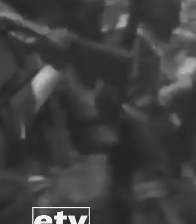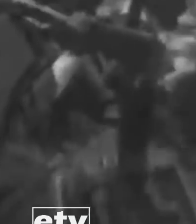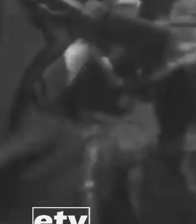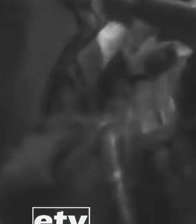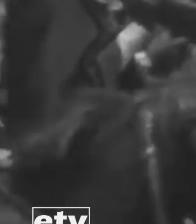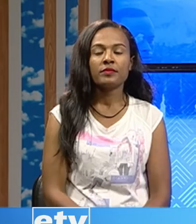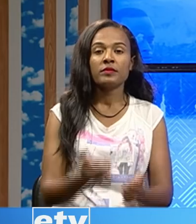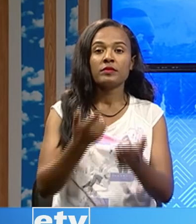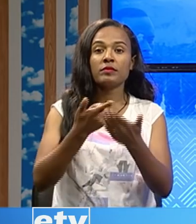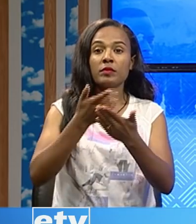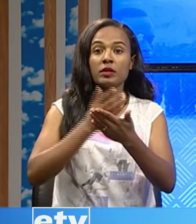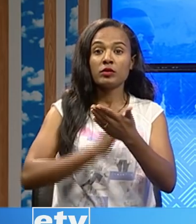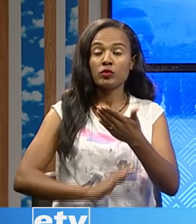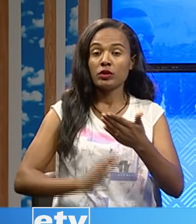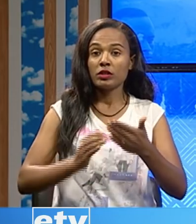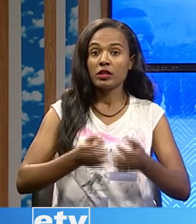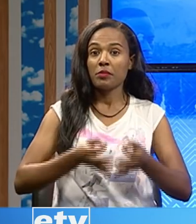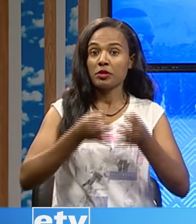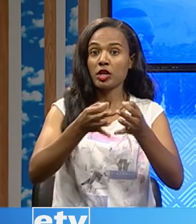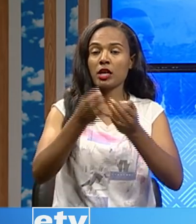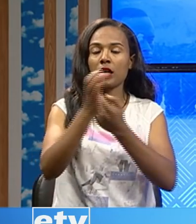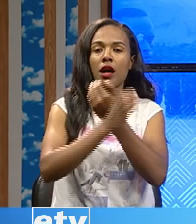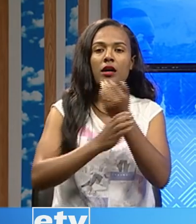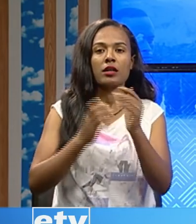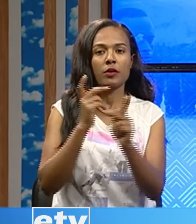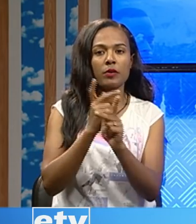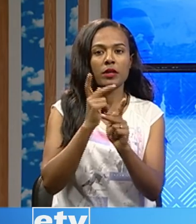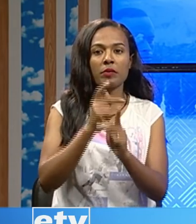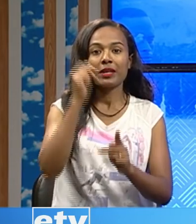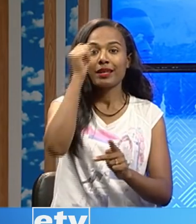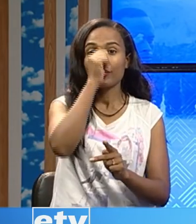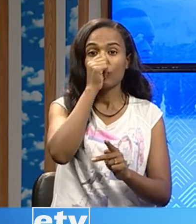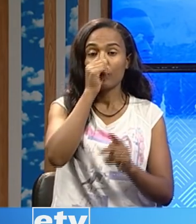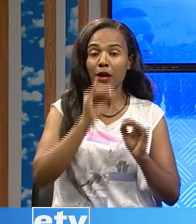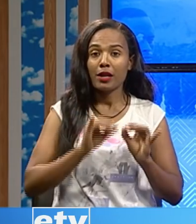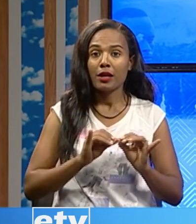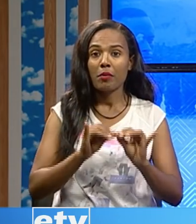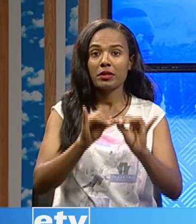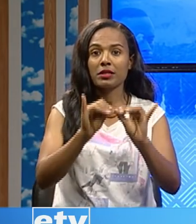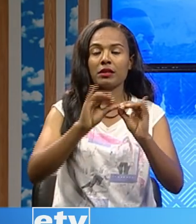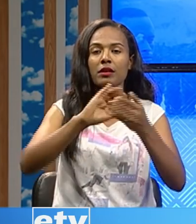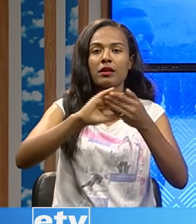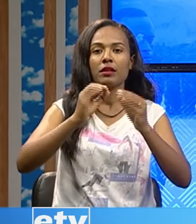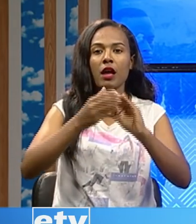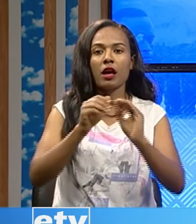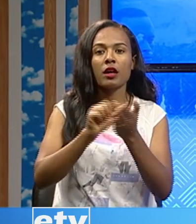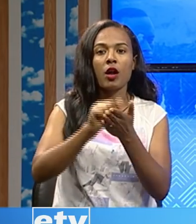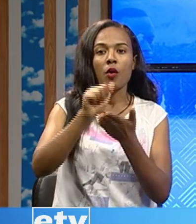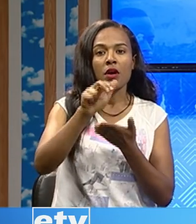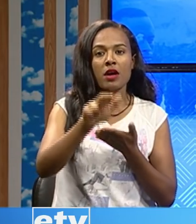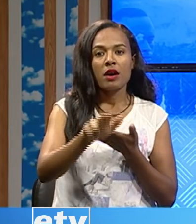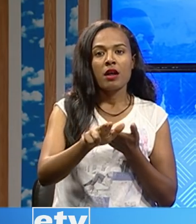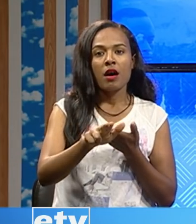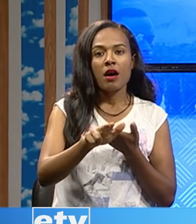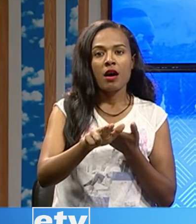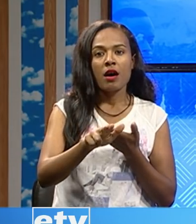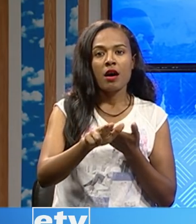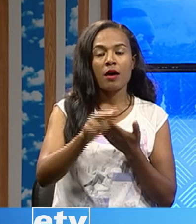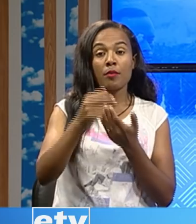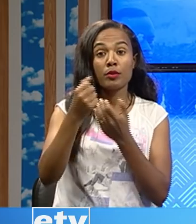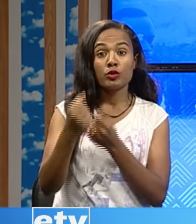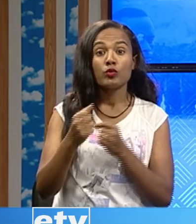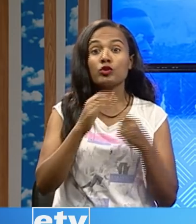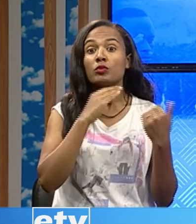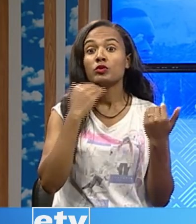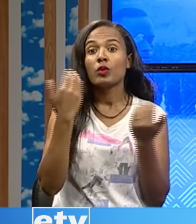ከትውልድ ትውልድ የሚሻገር ሀገርን የመጠበቅ ኢትዮጵያን የማስቀጠል ታሪካዊ አደራም በጀግኖች